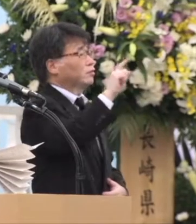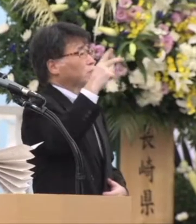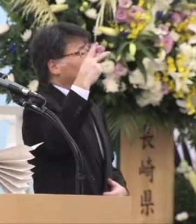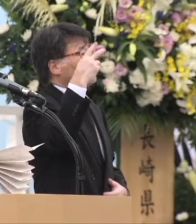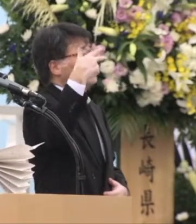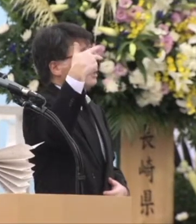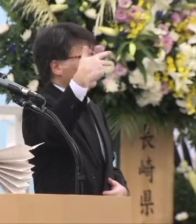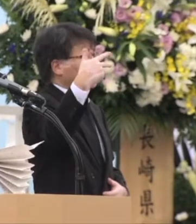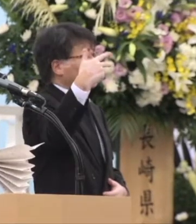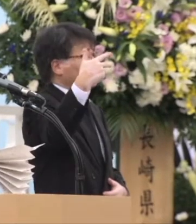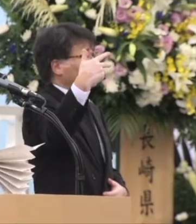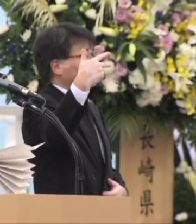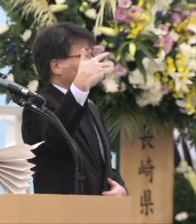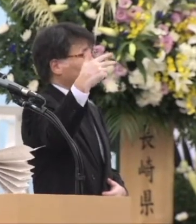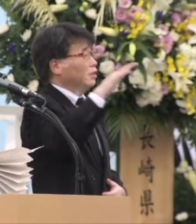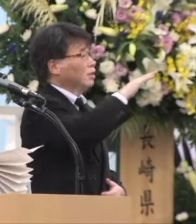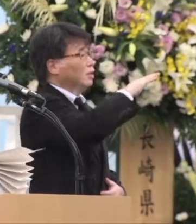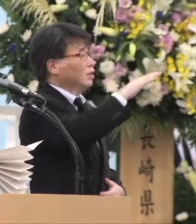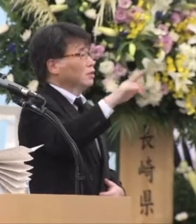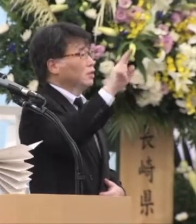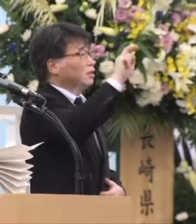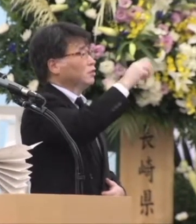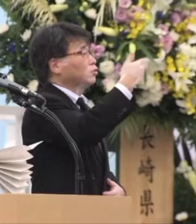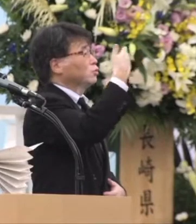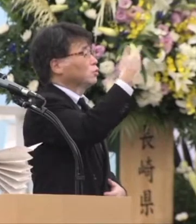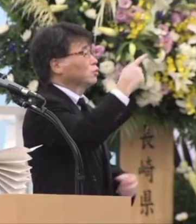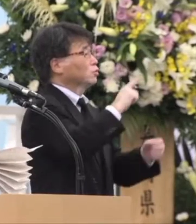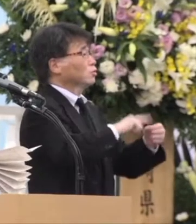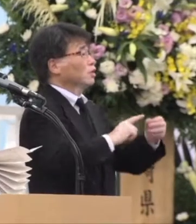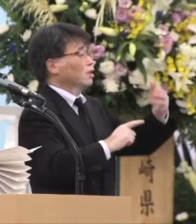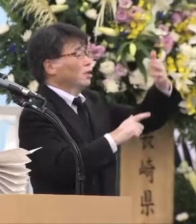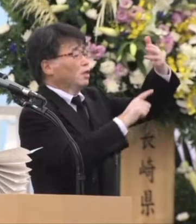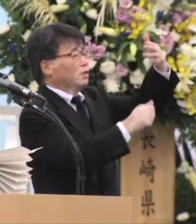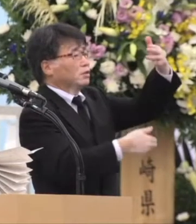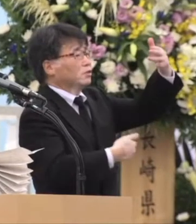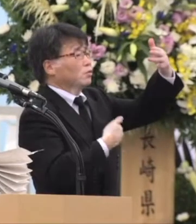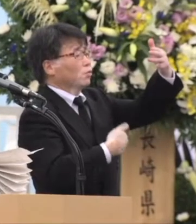2017年、平成29年8